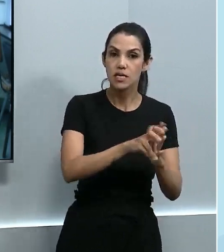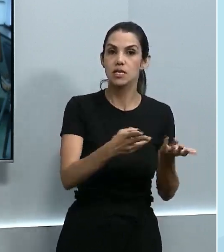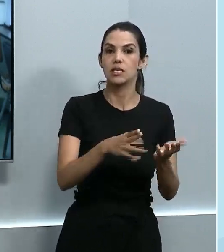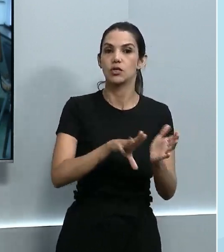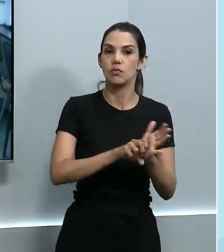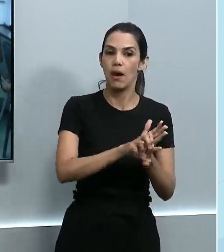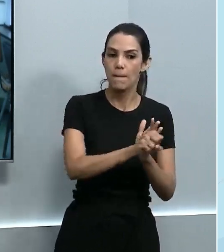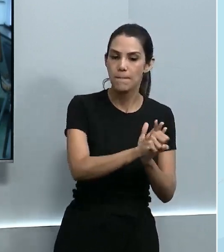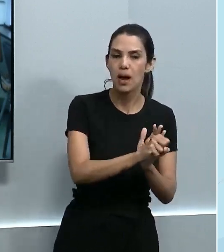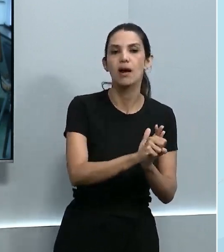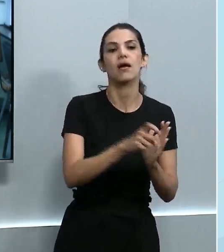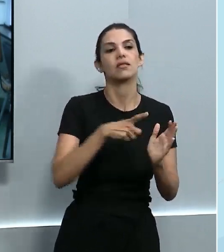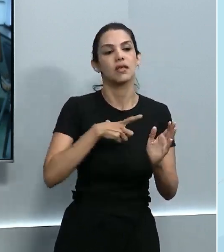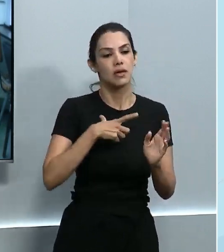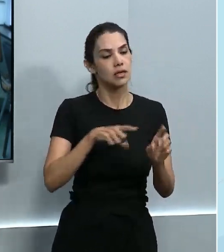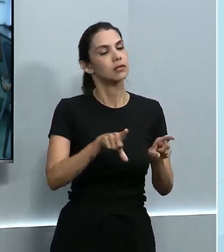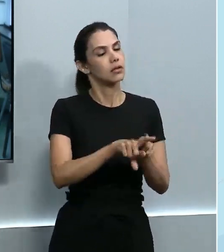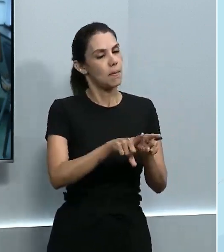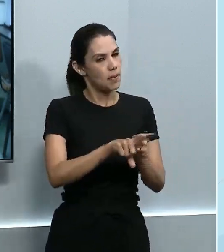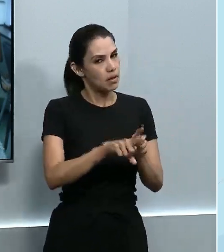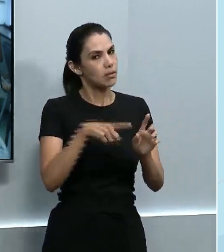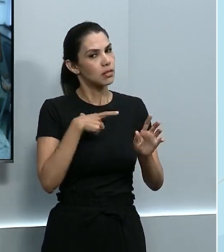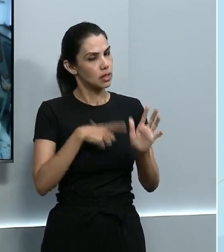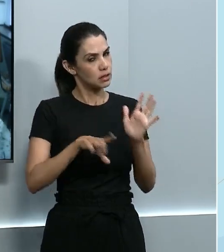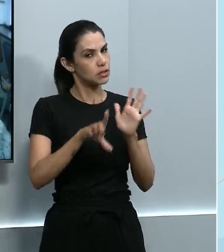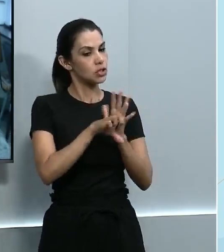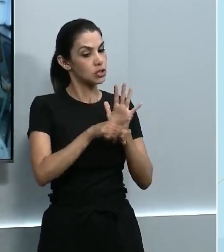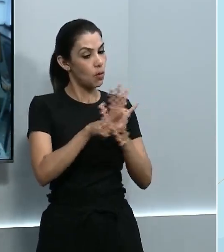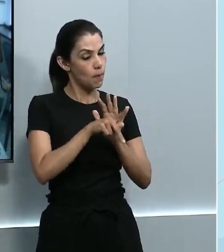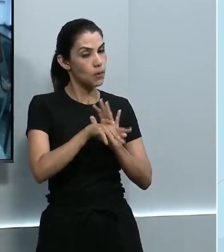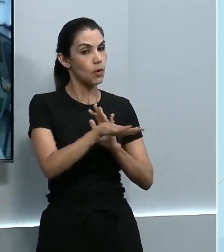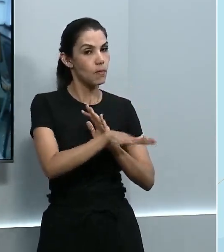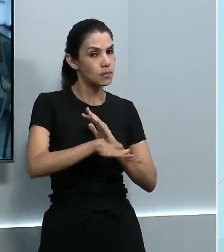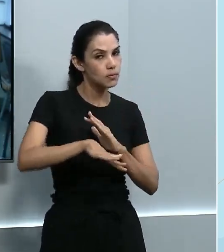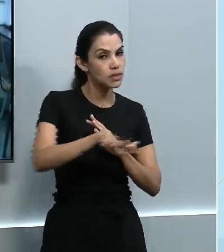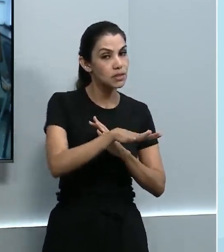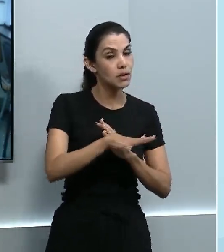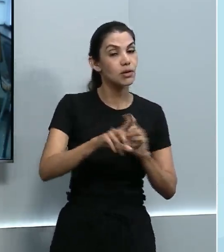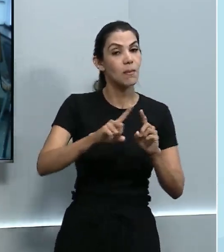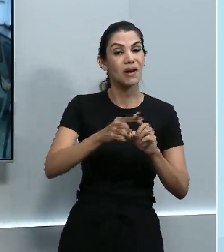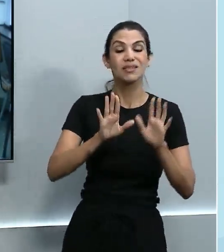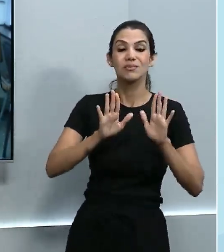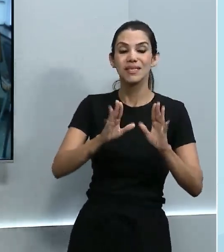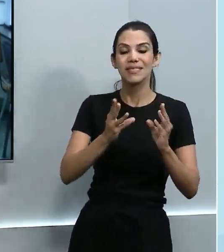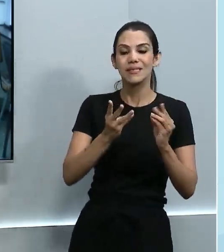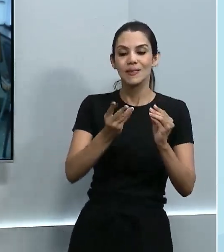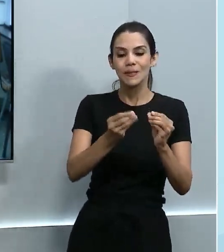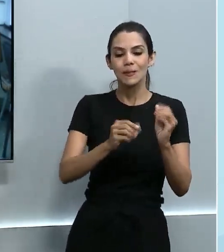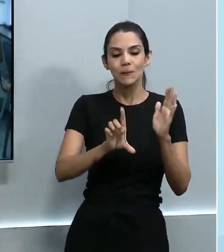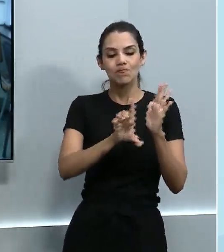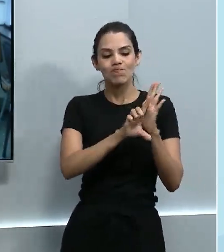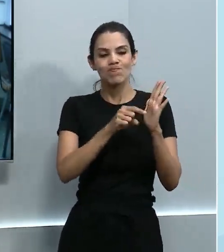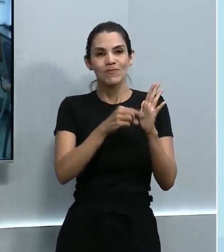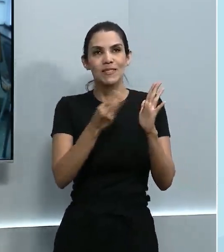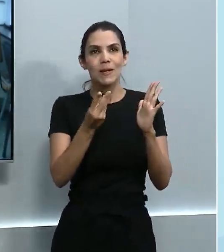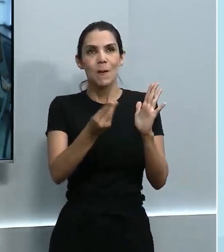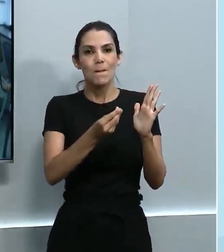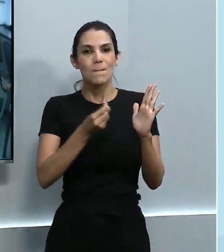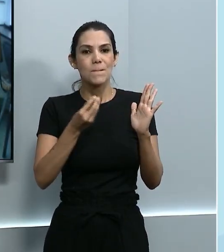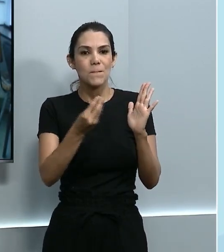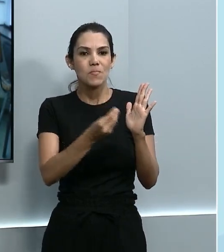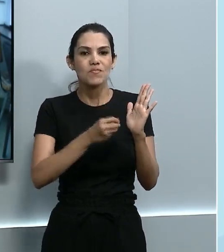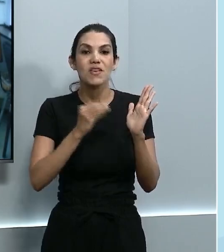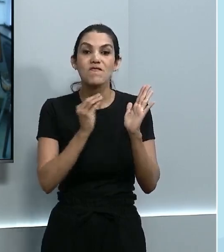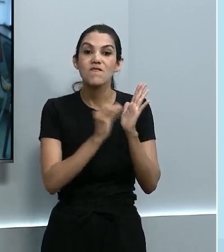exigem legislações, mas ainda essa área de legislação ela deixa muitas coisas sem a